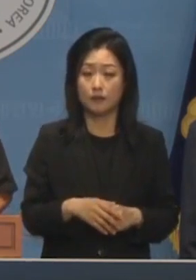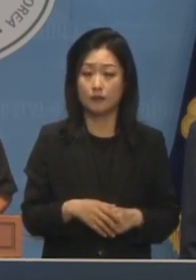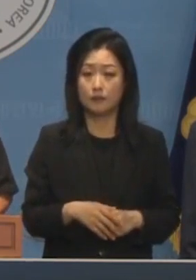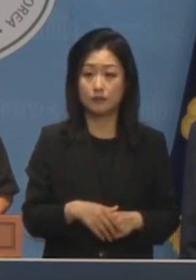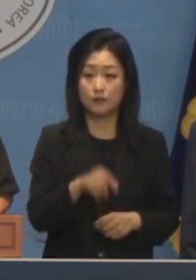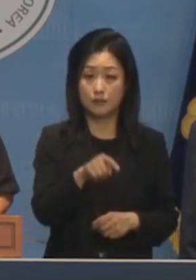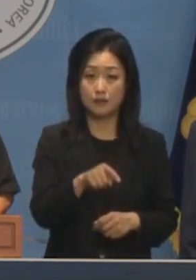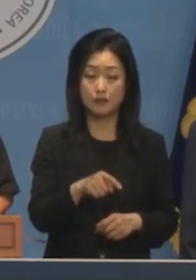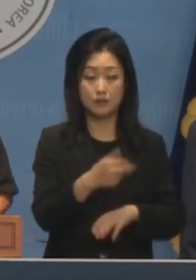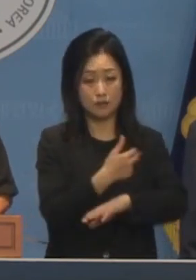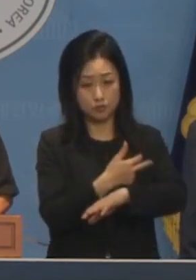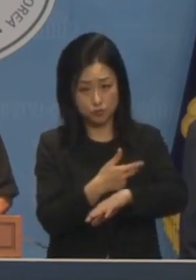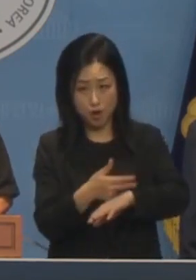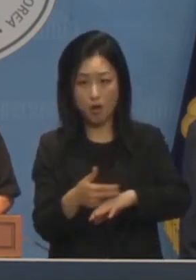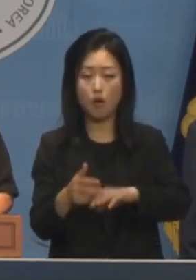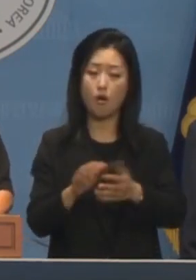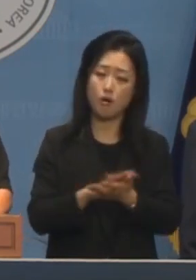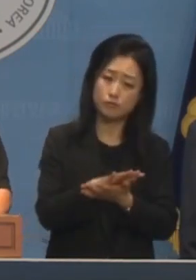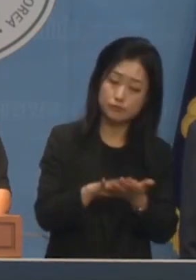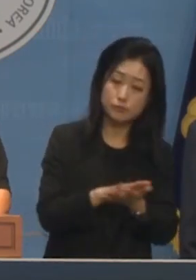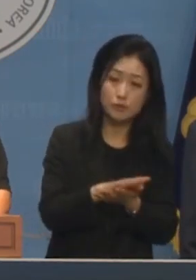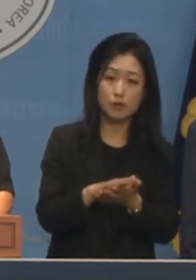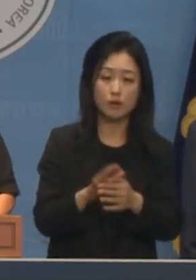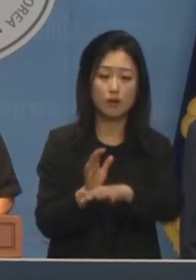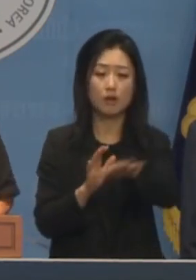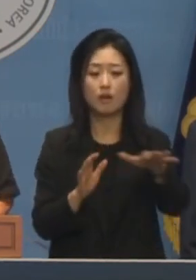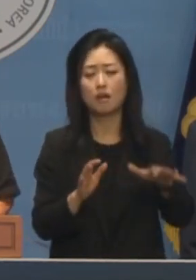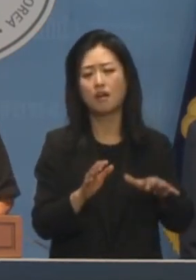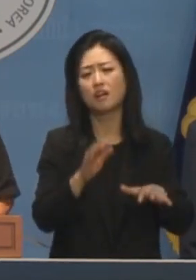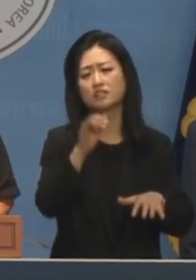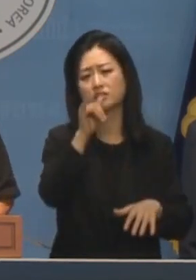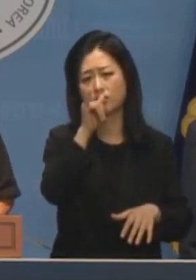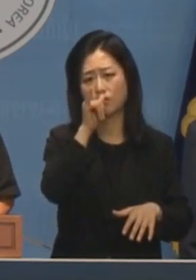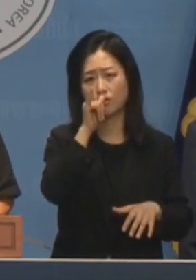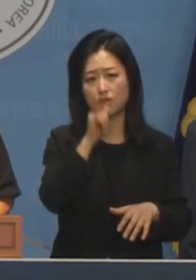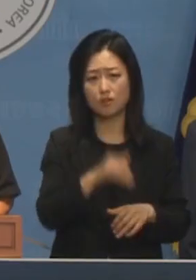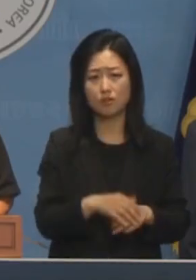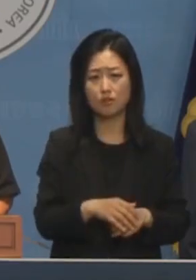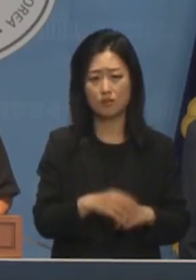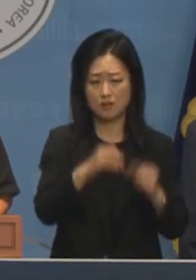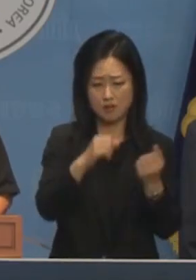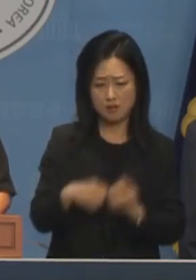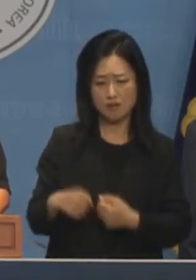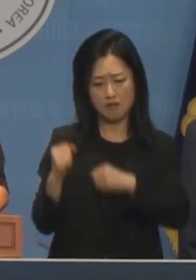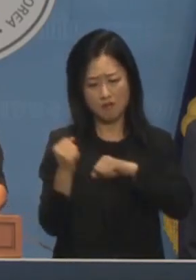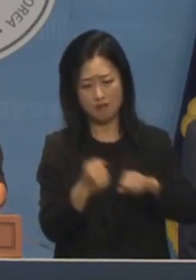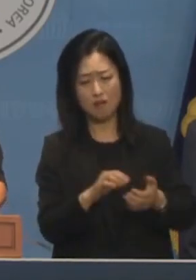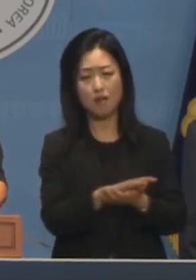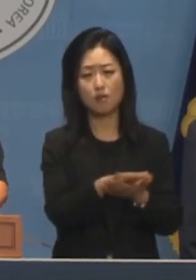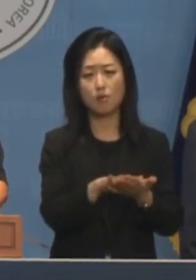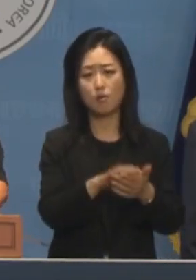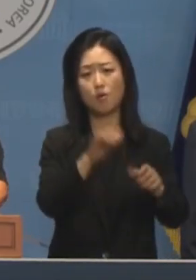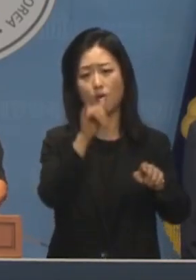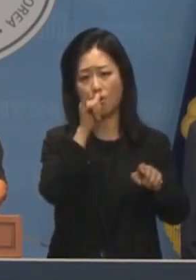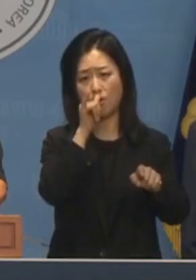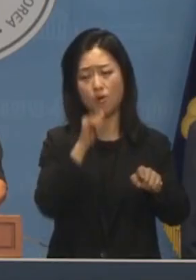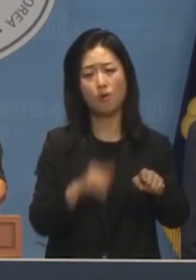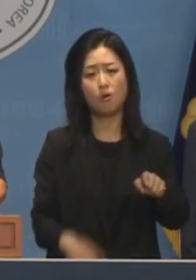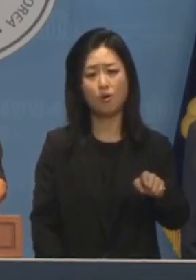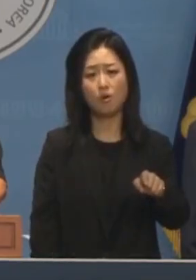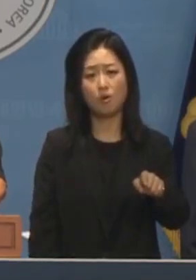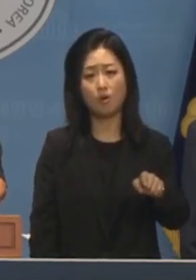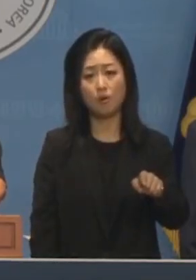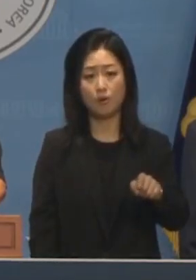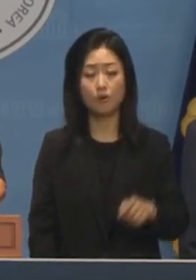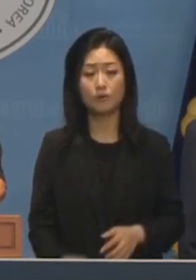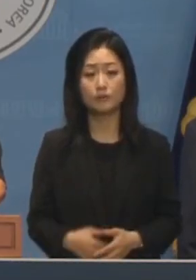이 나라 국민들, 시민들이, 주민들이 이 수상스키를 비롯한 각종 레저 활동이